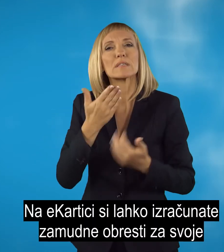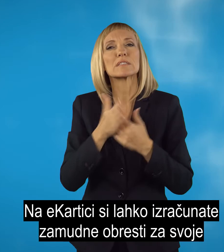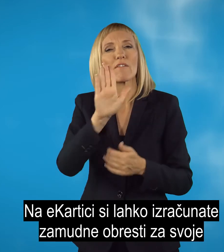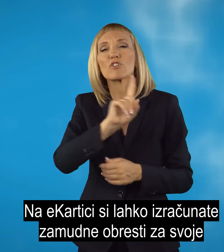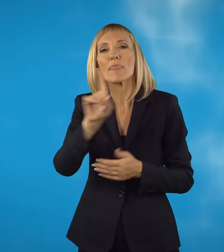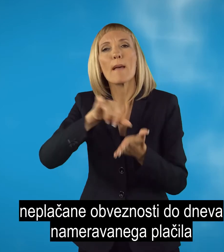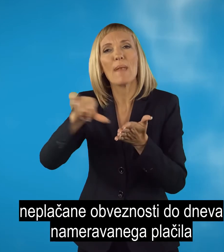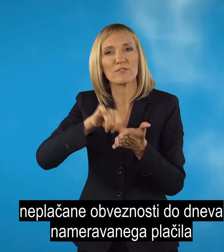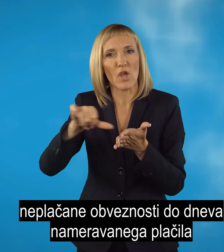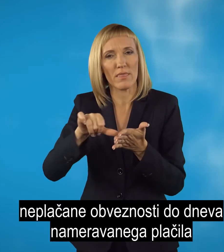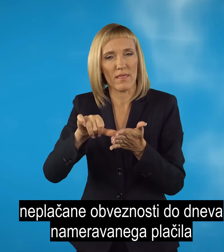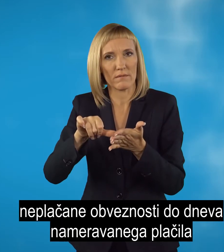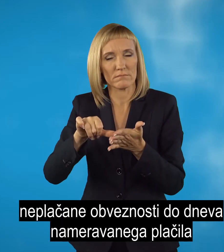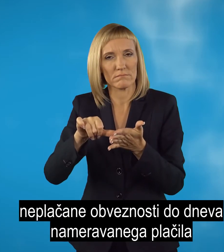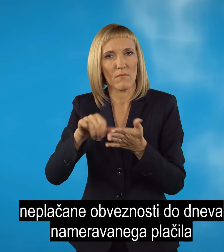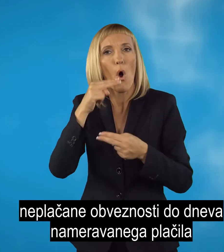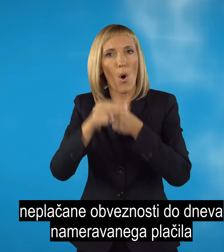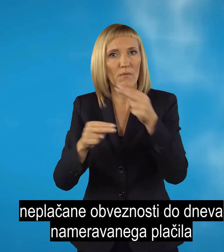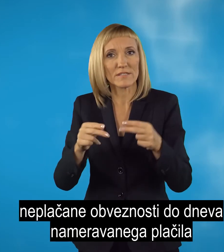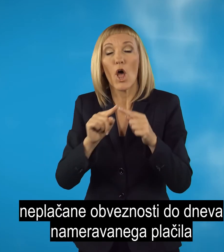svoje neplačane obveznosti do